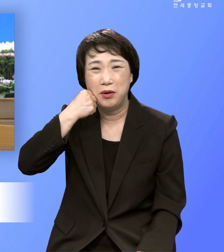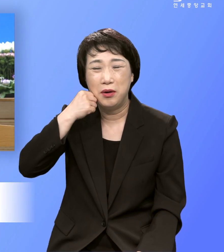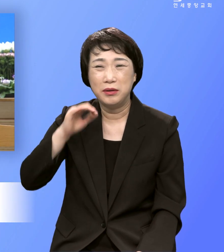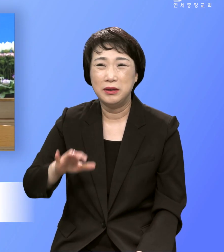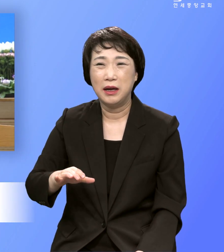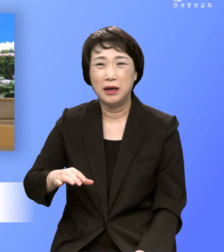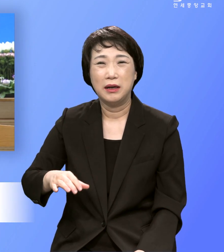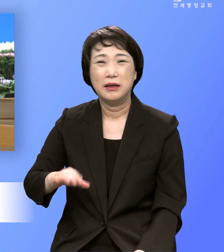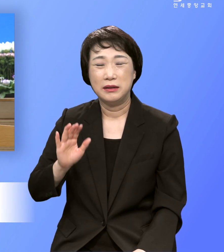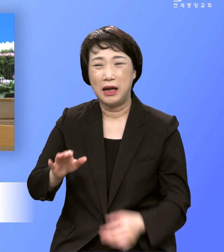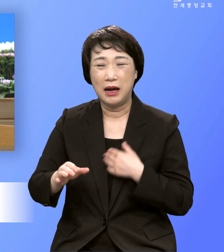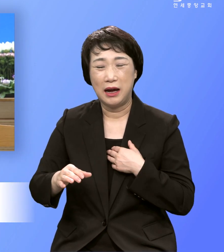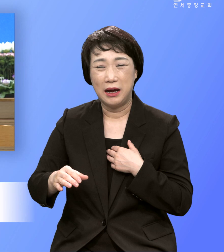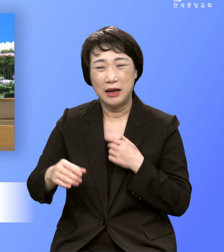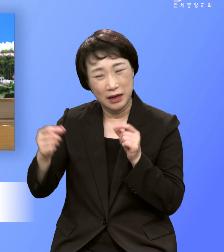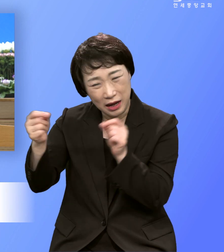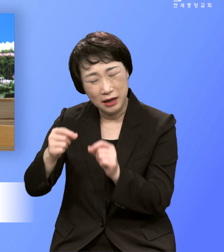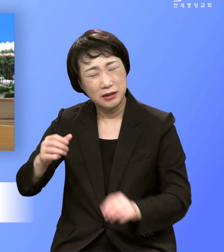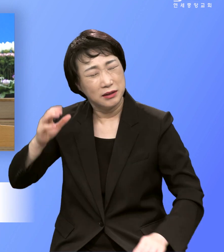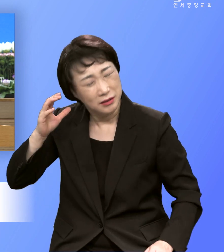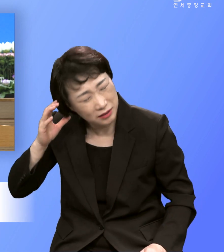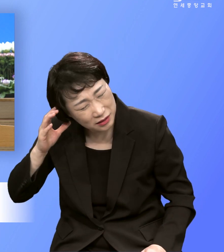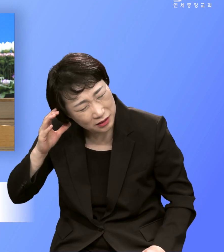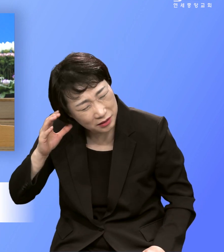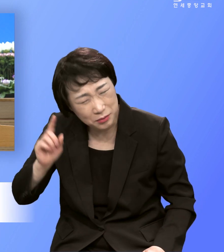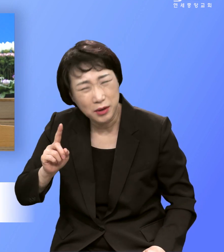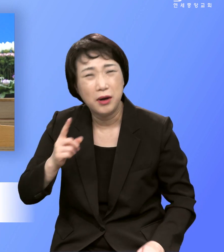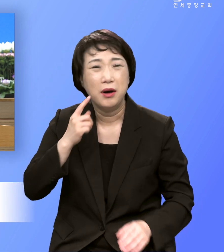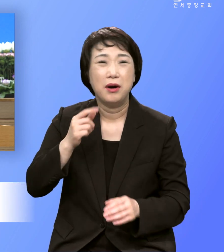그래서 귀가 바짝 됐더니 뭐라고 하냐면, 목사님,